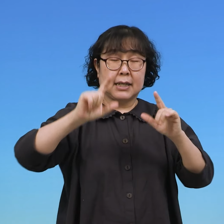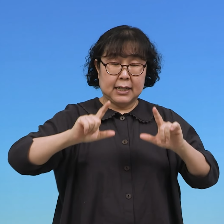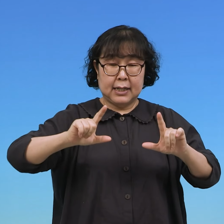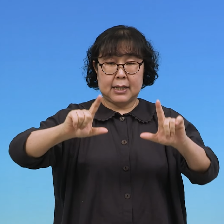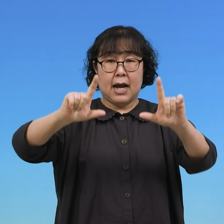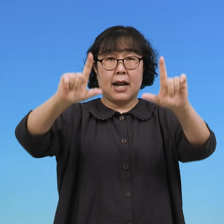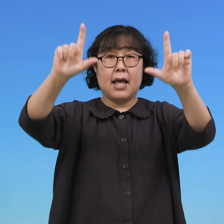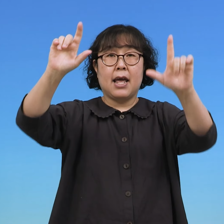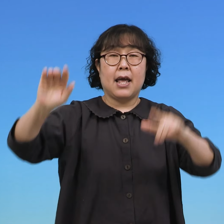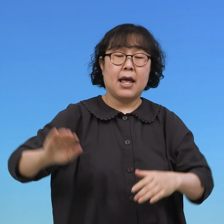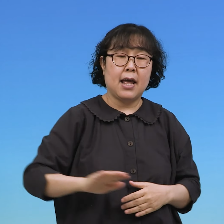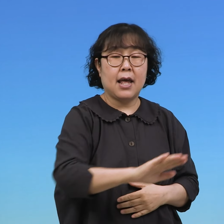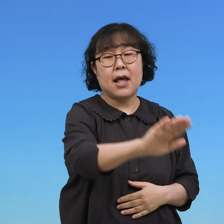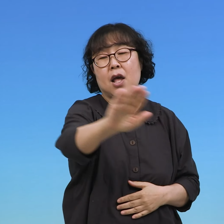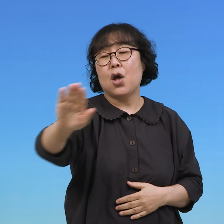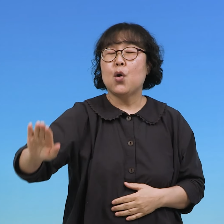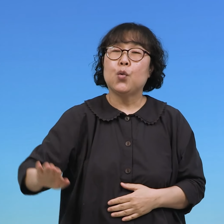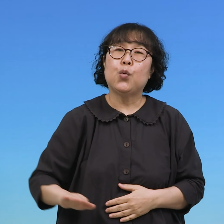우리 보리라.